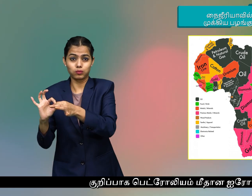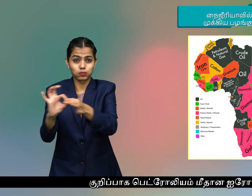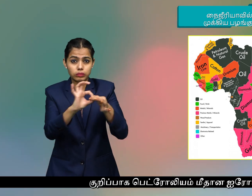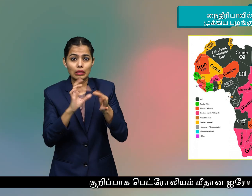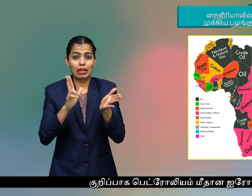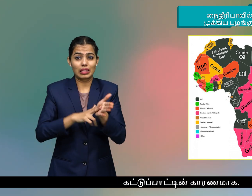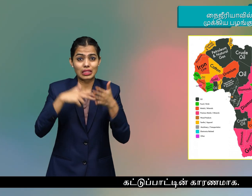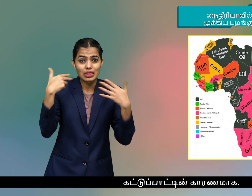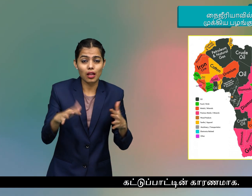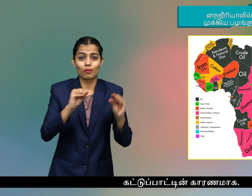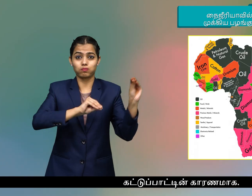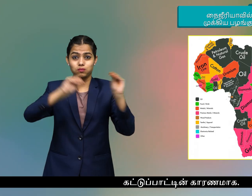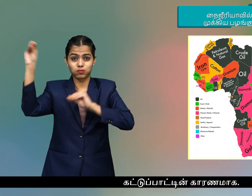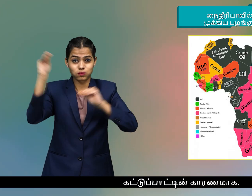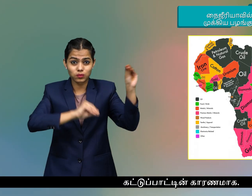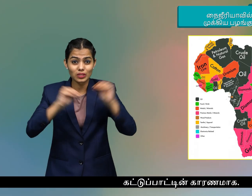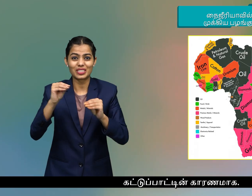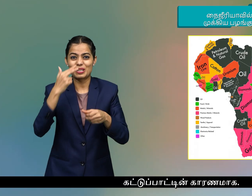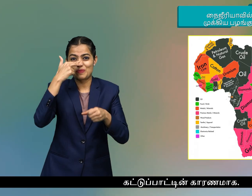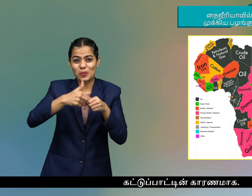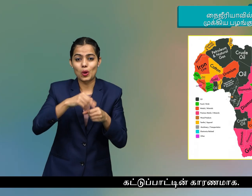ஐரோப்பிய கட்டுப்பாட்டின் காரணமாக